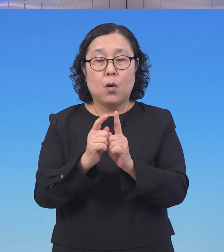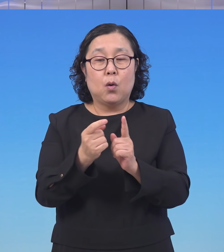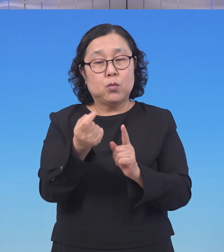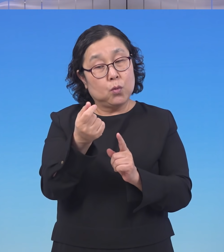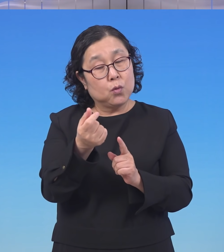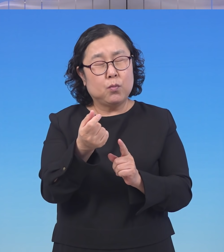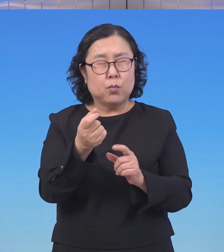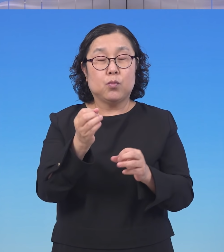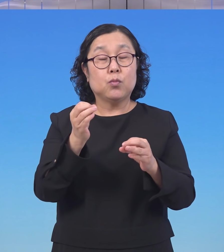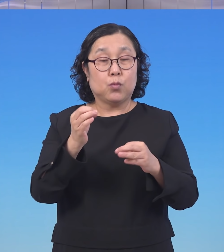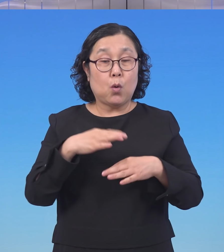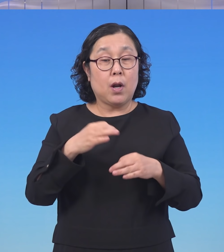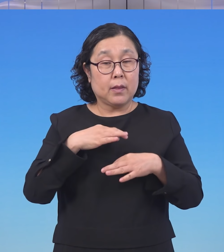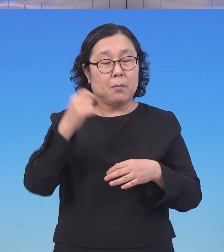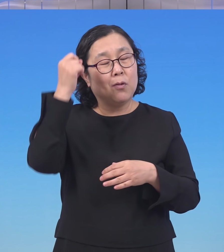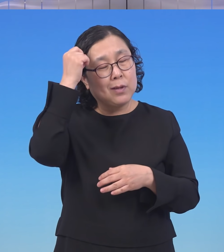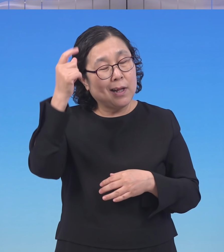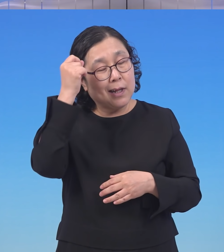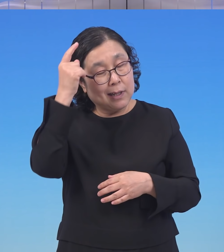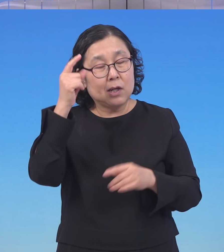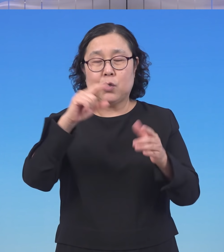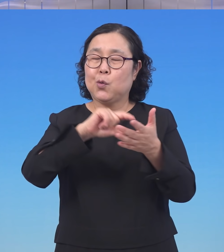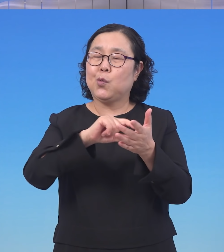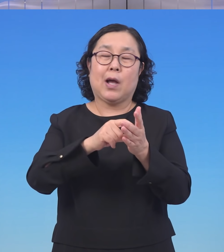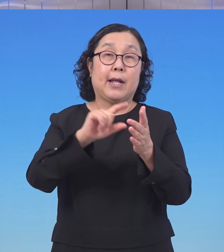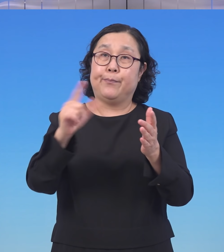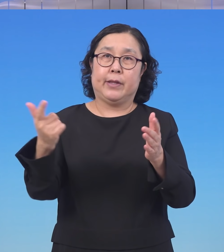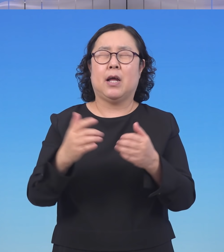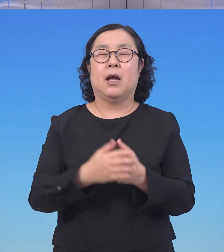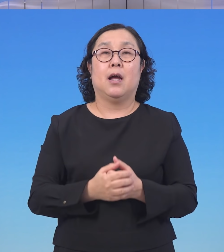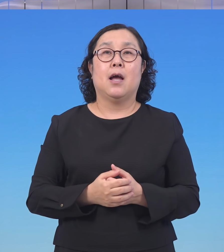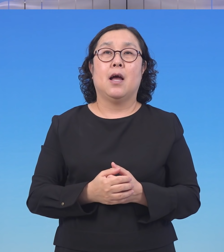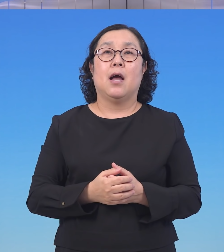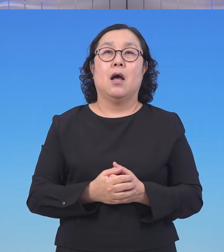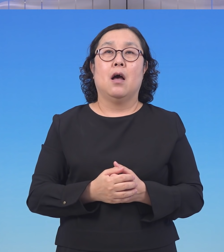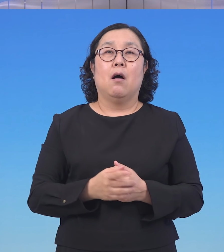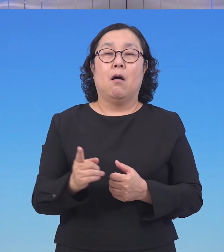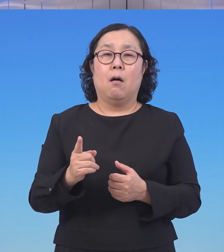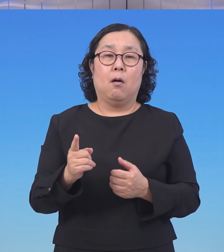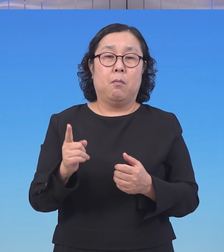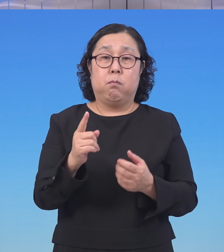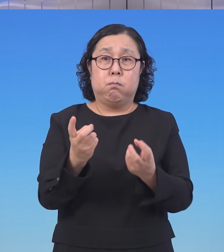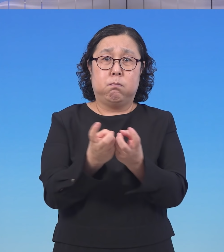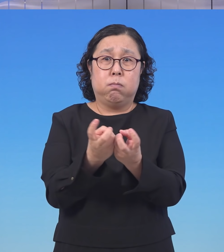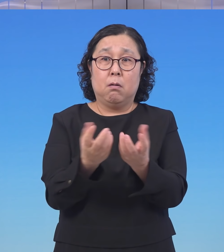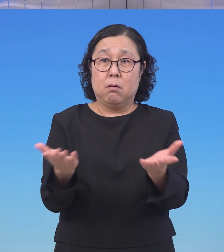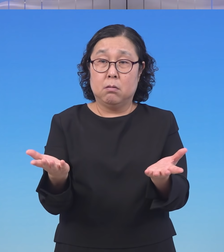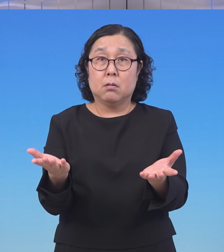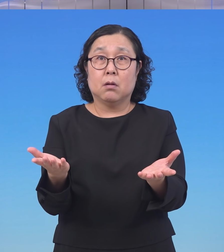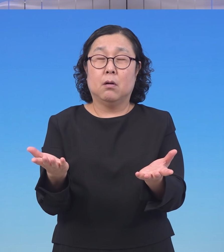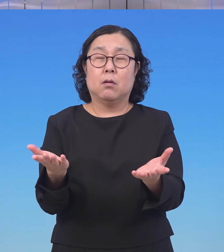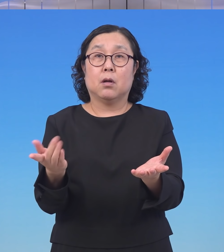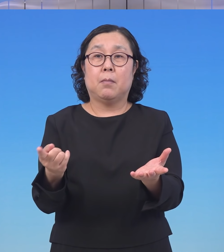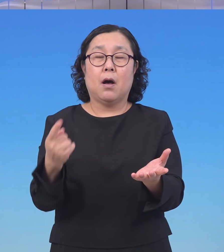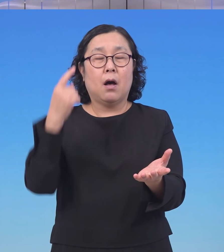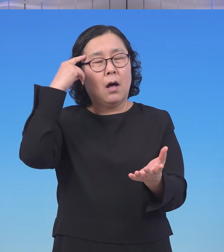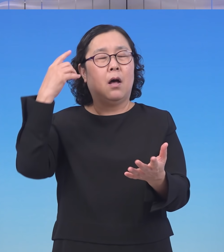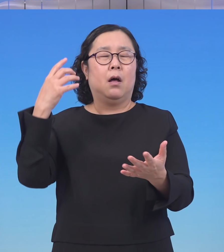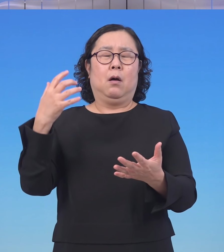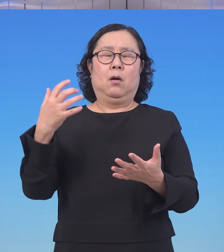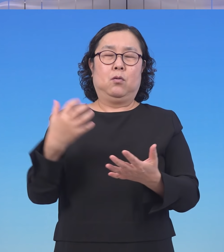더 잘하시네, 참 대단한데, 이런 정도의 놀람이 아니고요, 그야말로 막 어쩔 줄을 모를 정도로 막